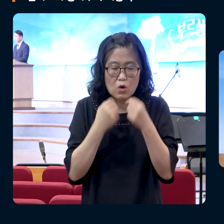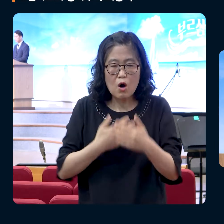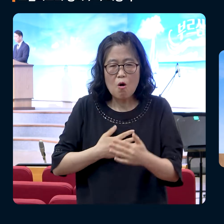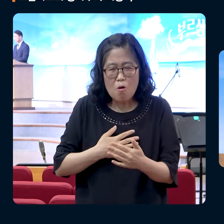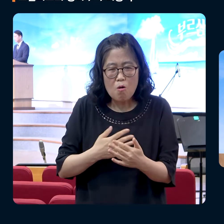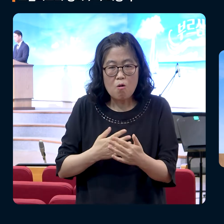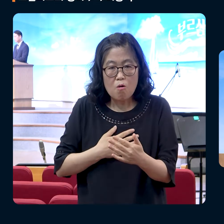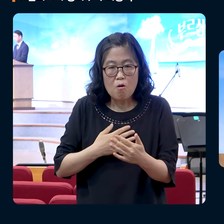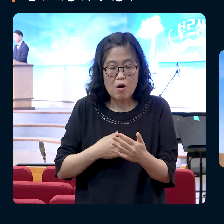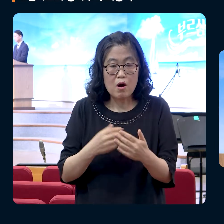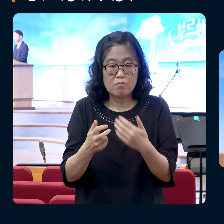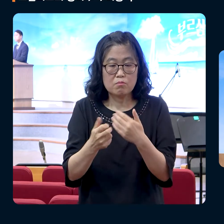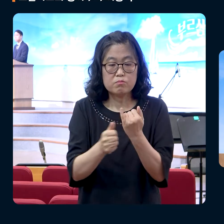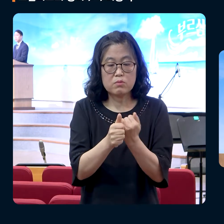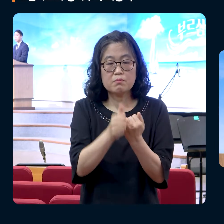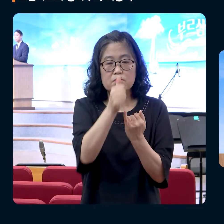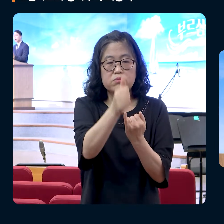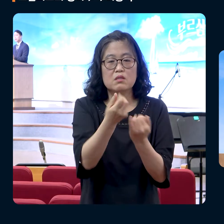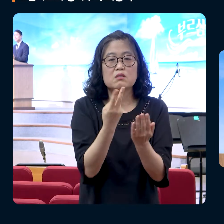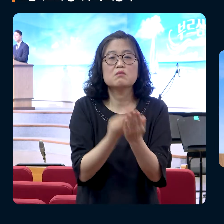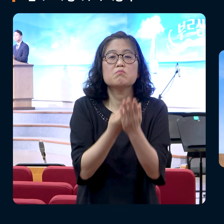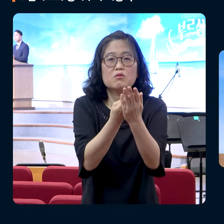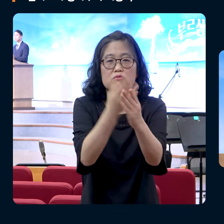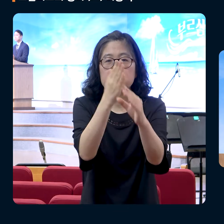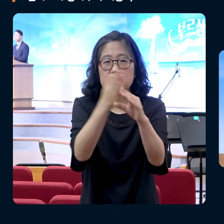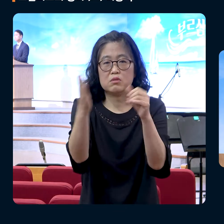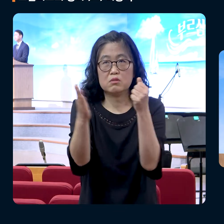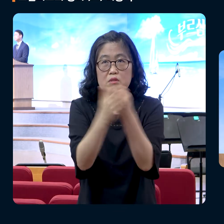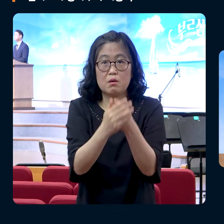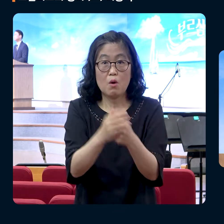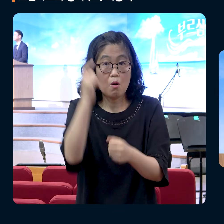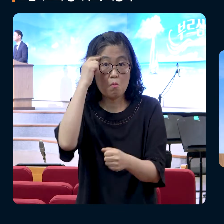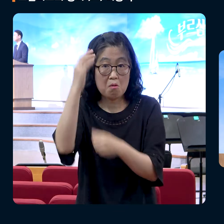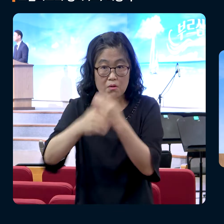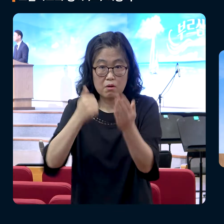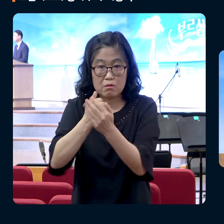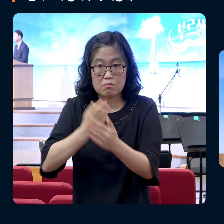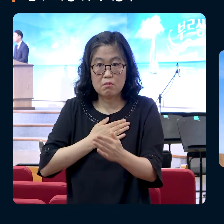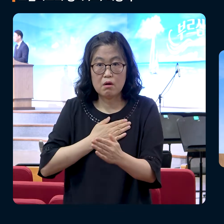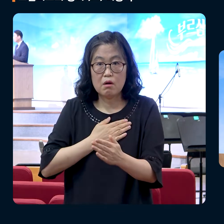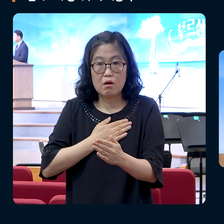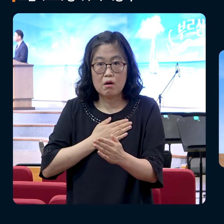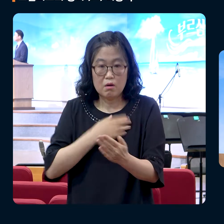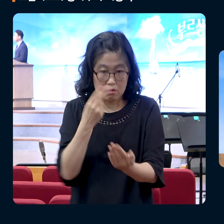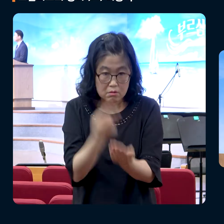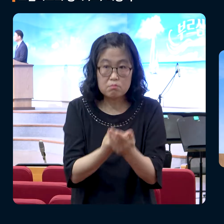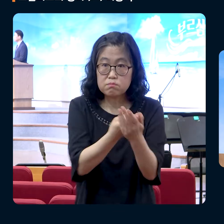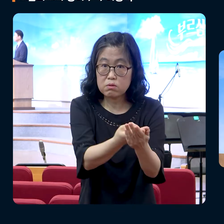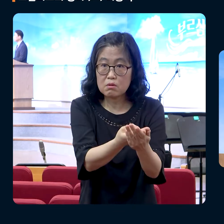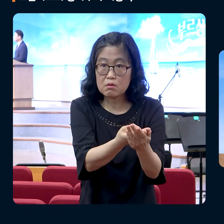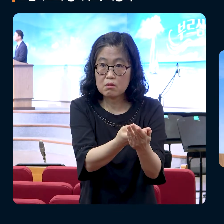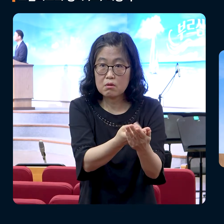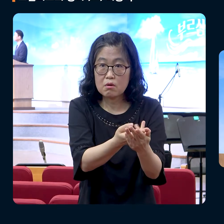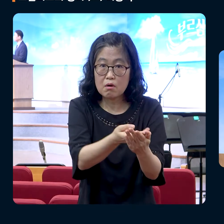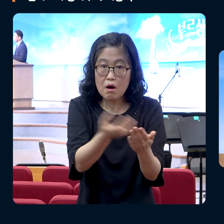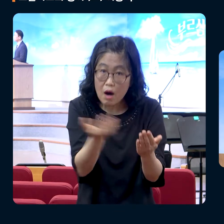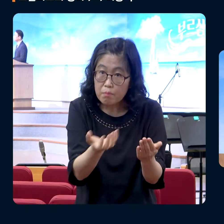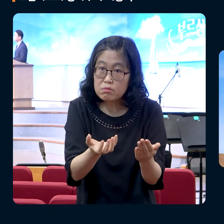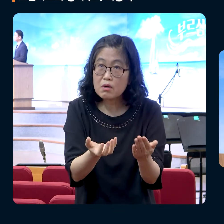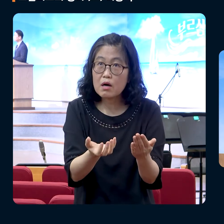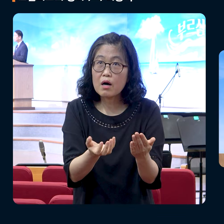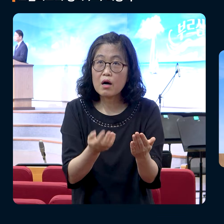보냈다라고 저희 아내가 그렇게 이야기하더라고요. 왜 하나님 이런 일들을 우리 가정에 주셨습니까? 왜 이런 일들이 우리의 삶